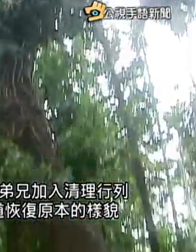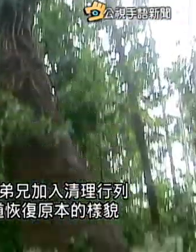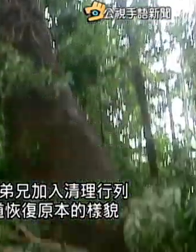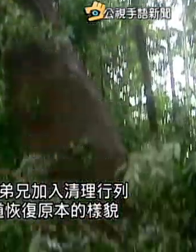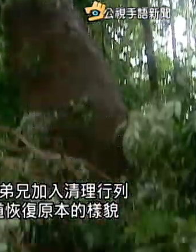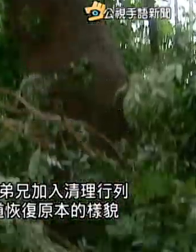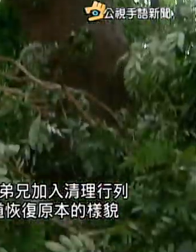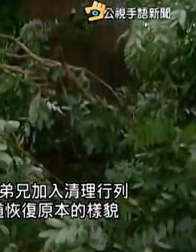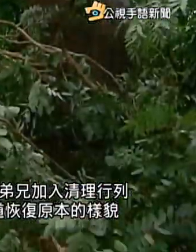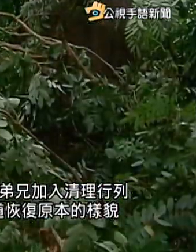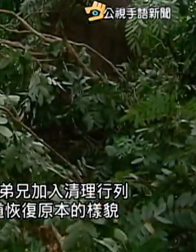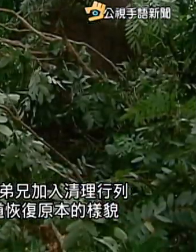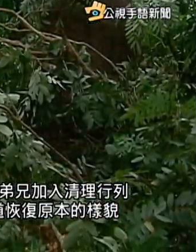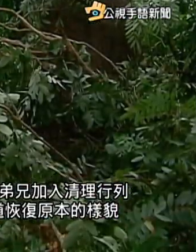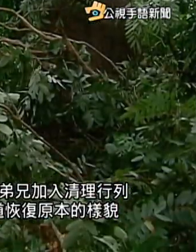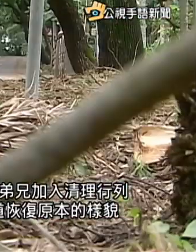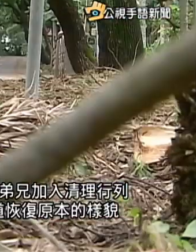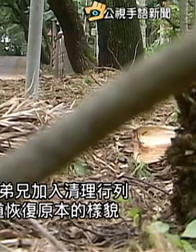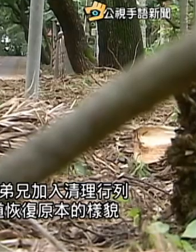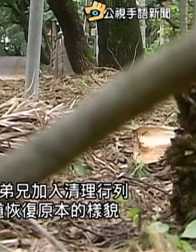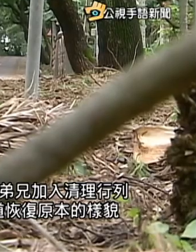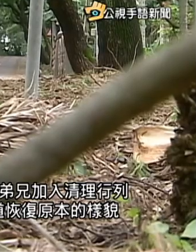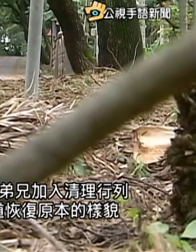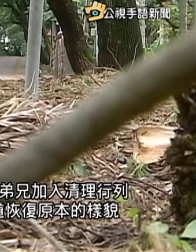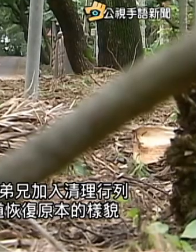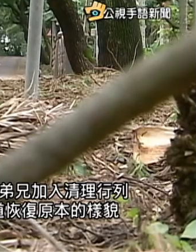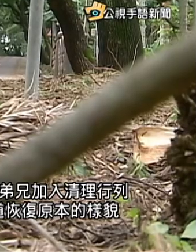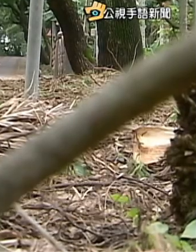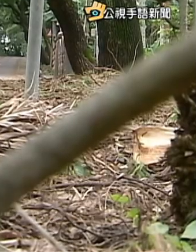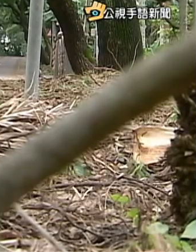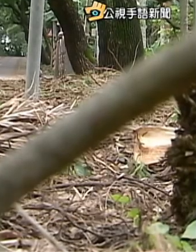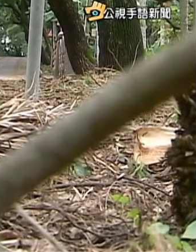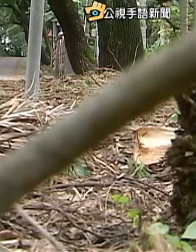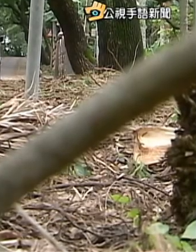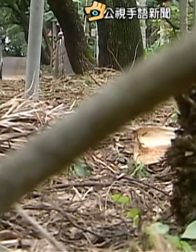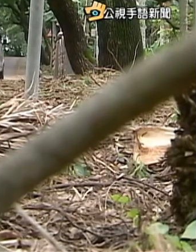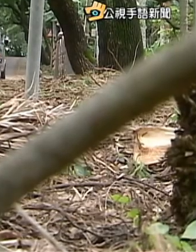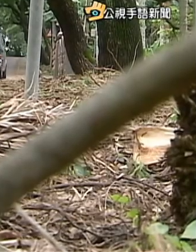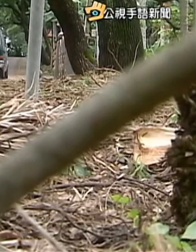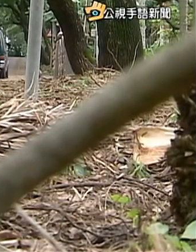协助绿色隧道恢复原本的样貌。记者邱志培、彭安群南投报道。